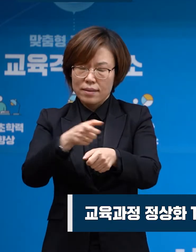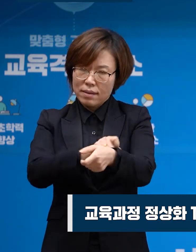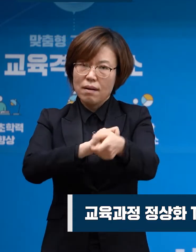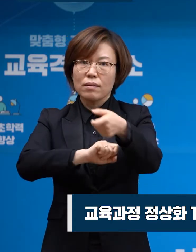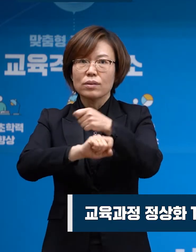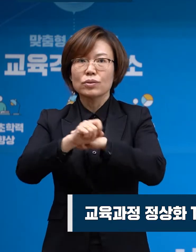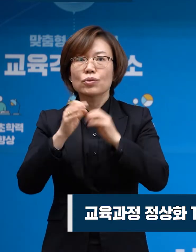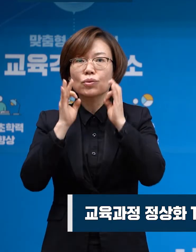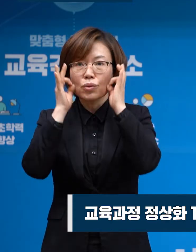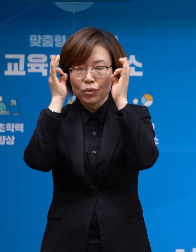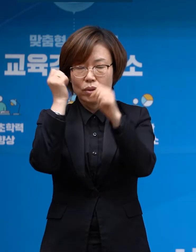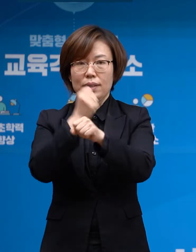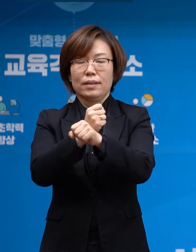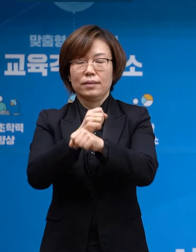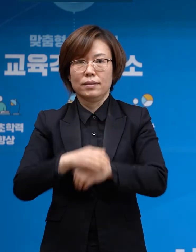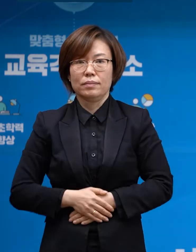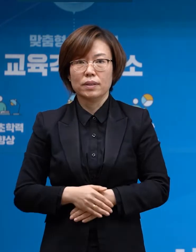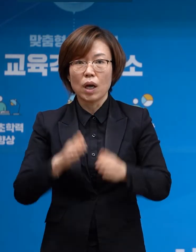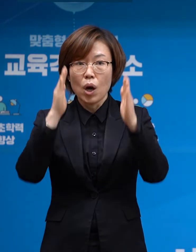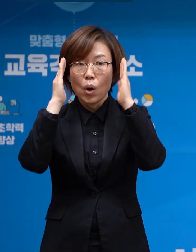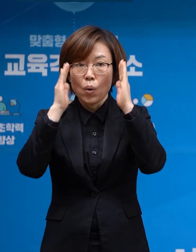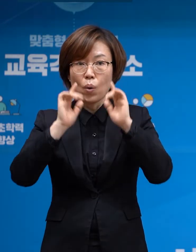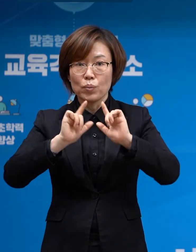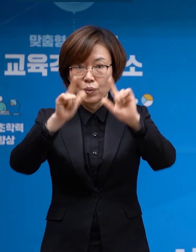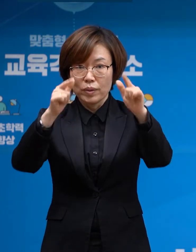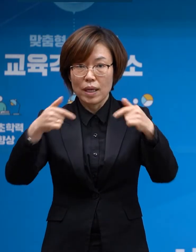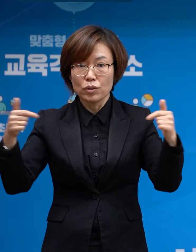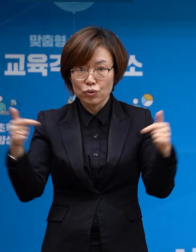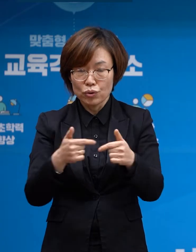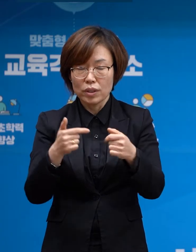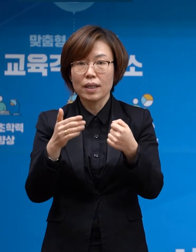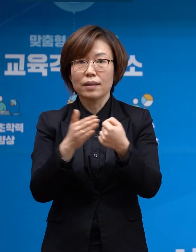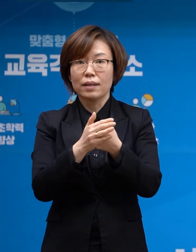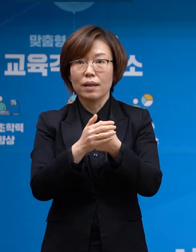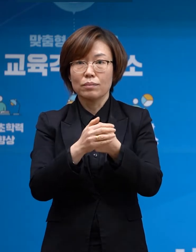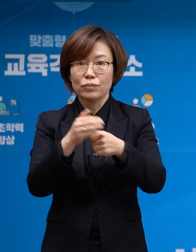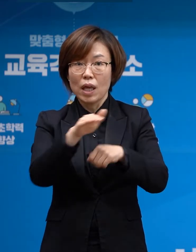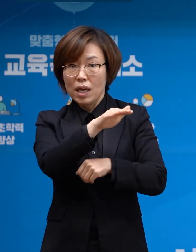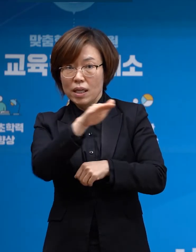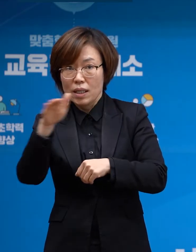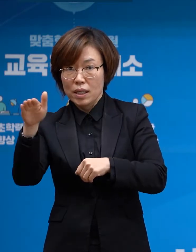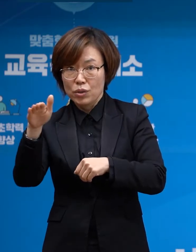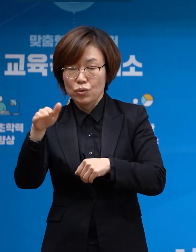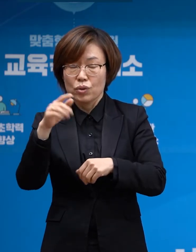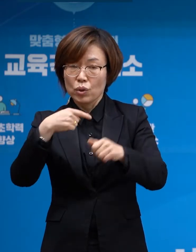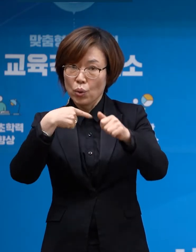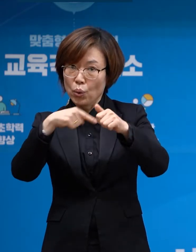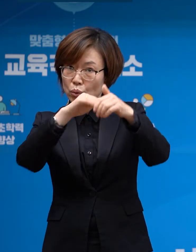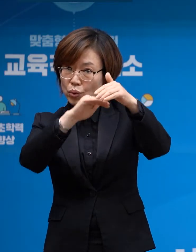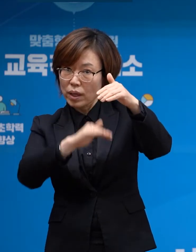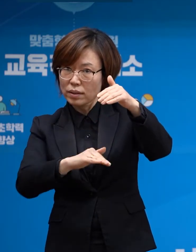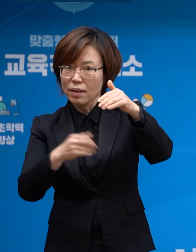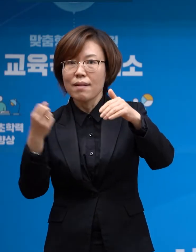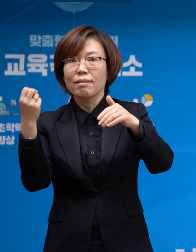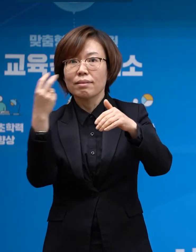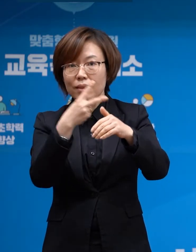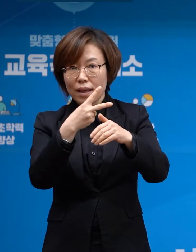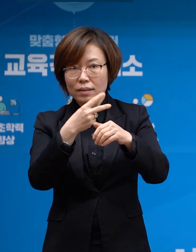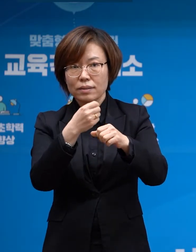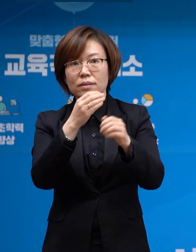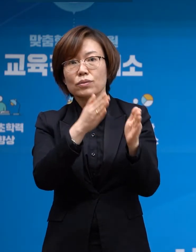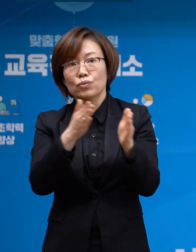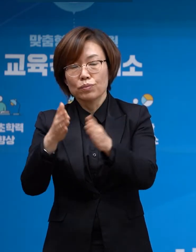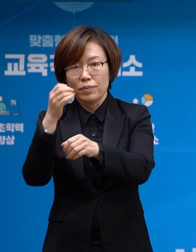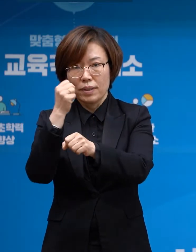지원하도록 하겠습니다. 수업 일수 감축에 따른 성취 기준 위주의 교육 과정 재구성 사례를